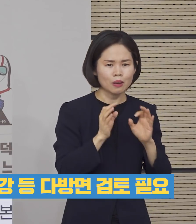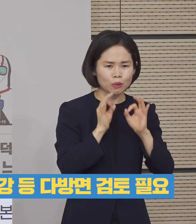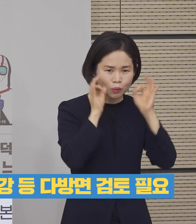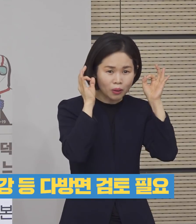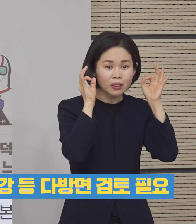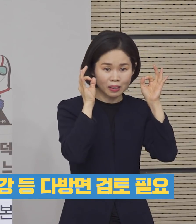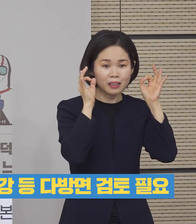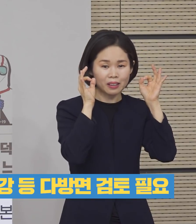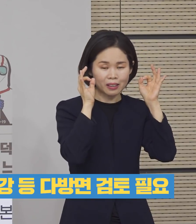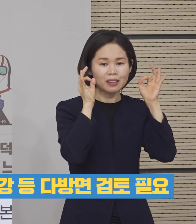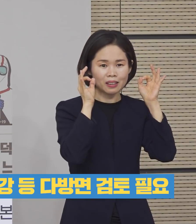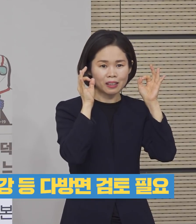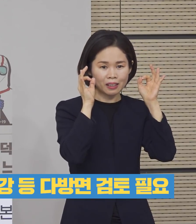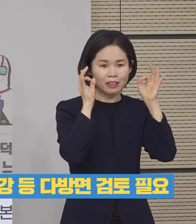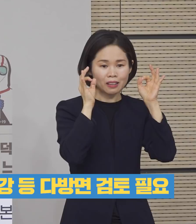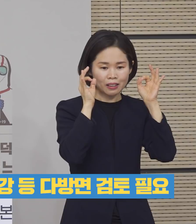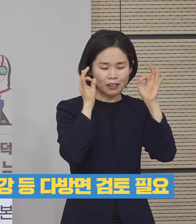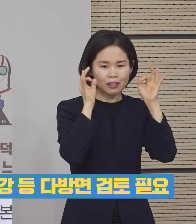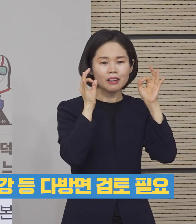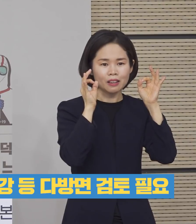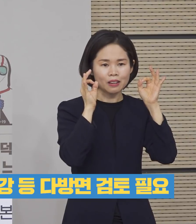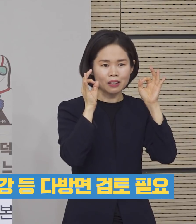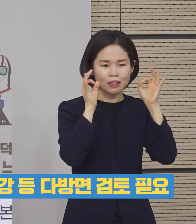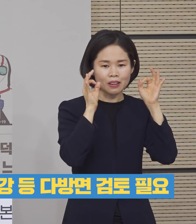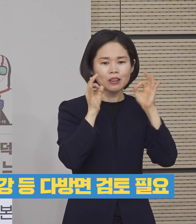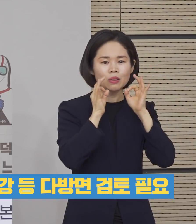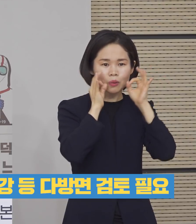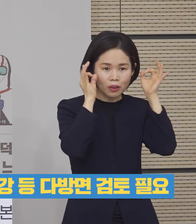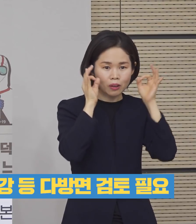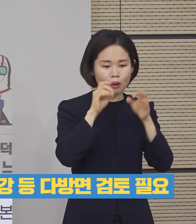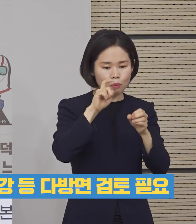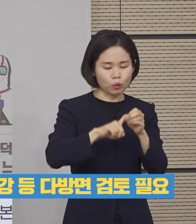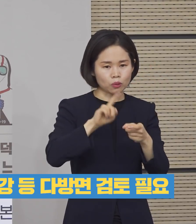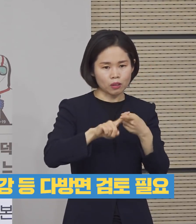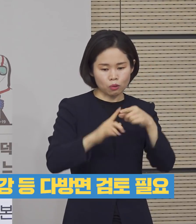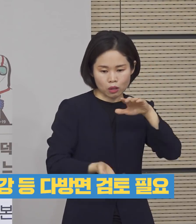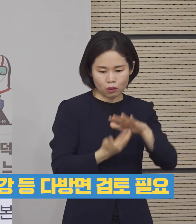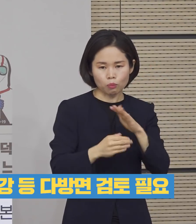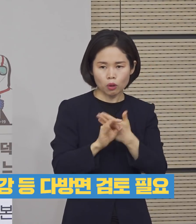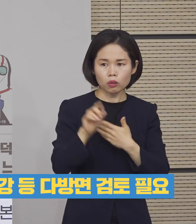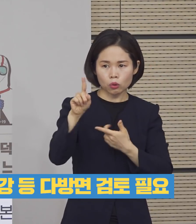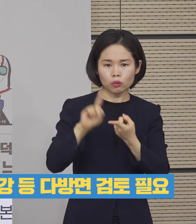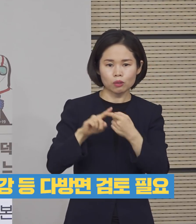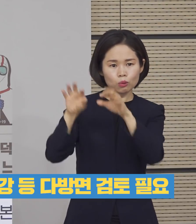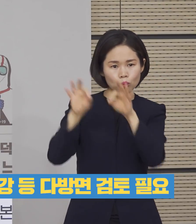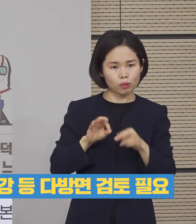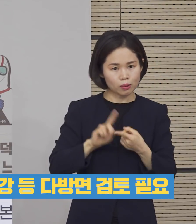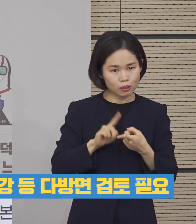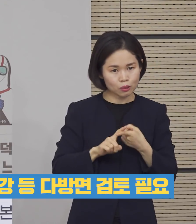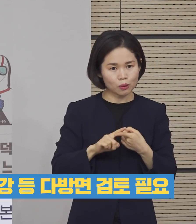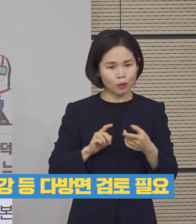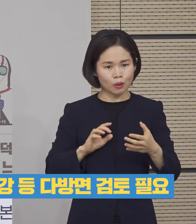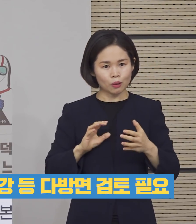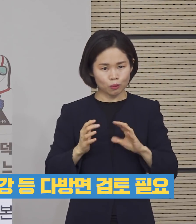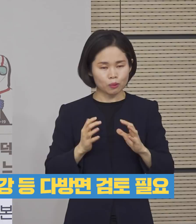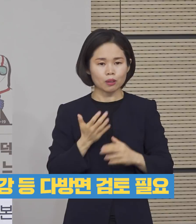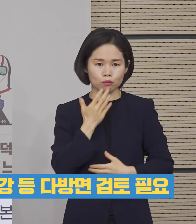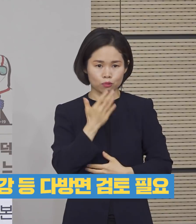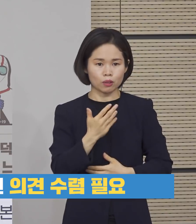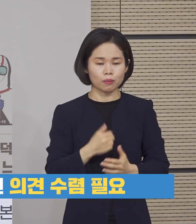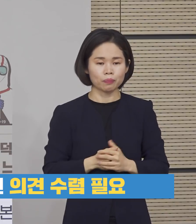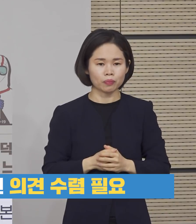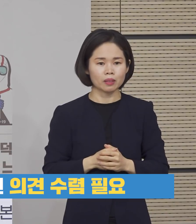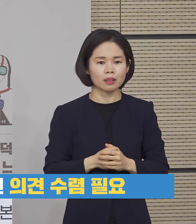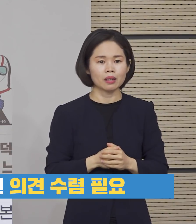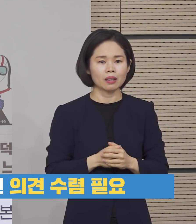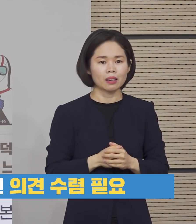의료진들과 의료기관들의 노력이 이런 부분에 있어서도 이러한 목적이 달성된다면 아마 합리적인 논의가 있을 수 있다라고